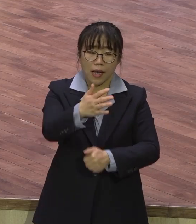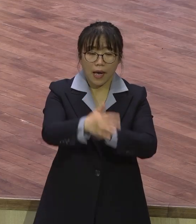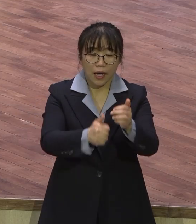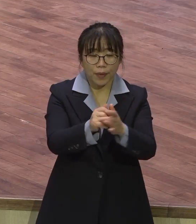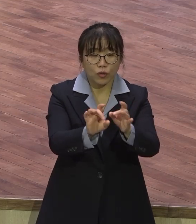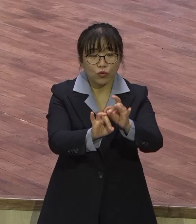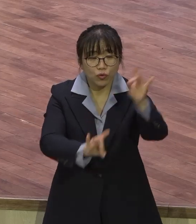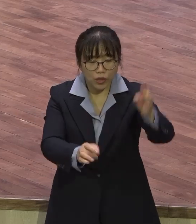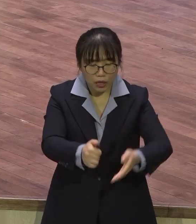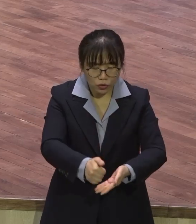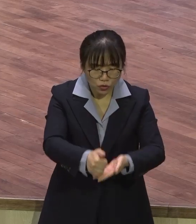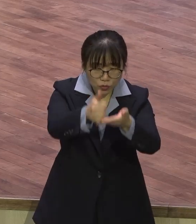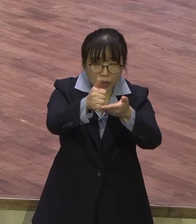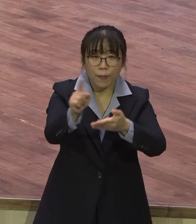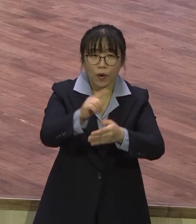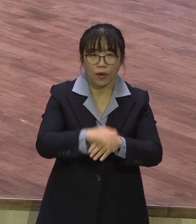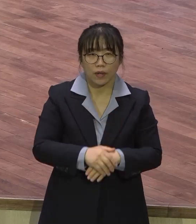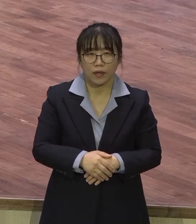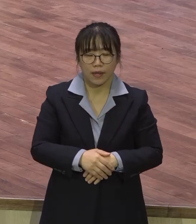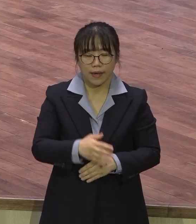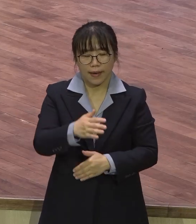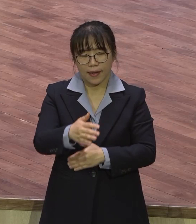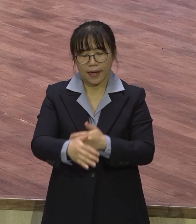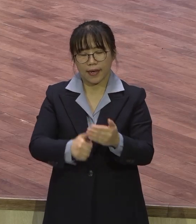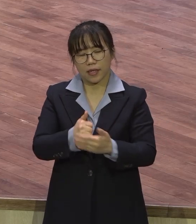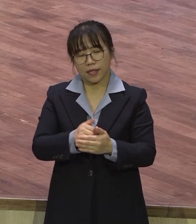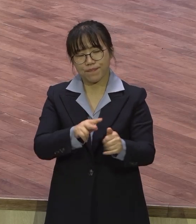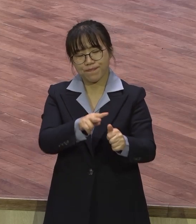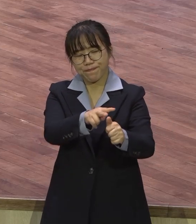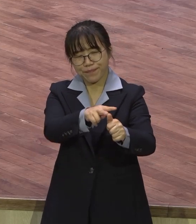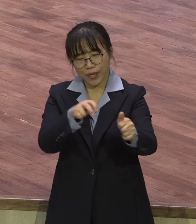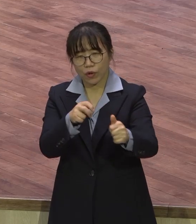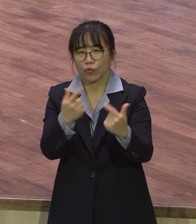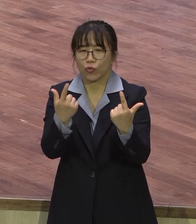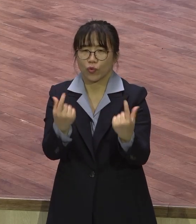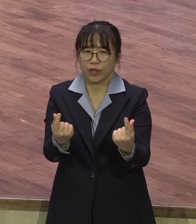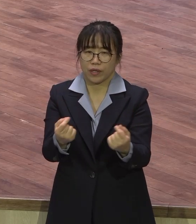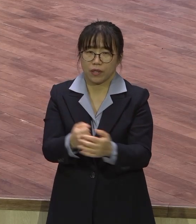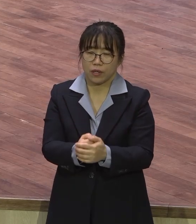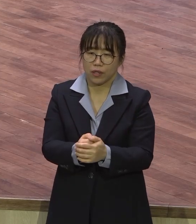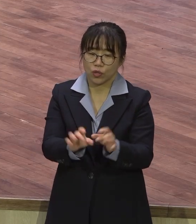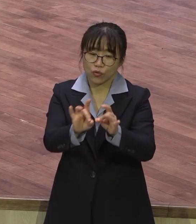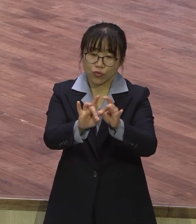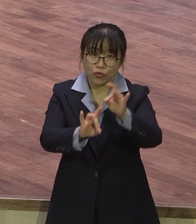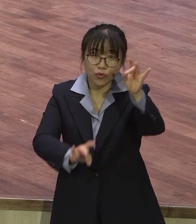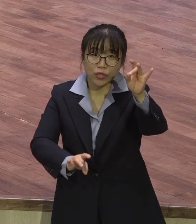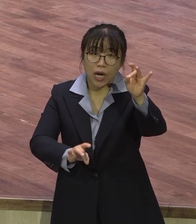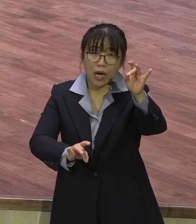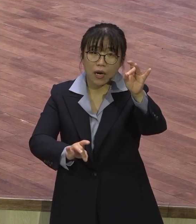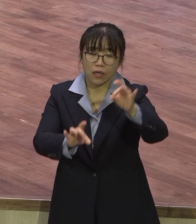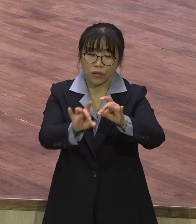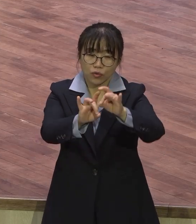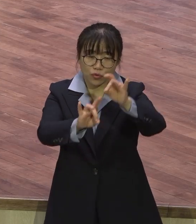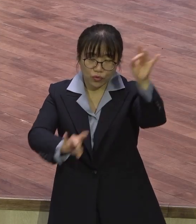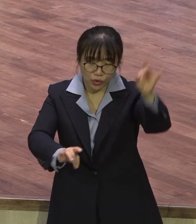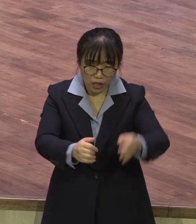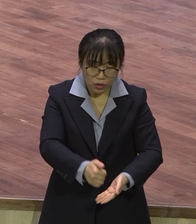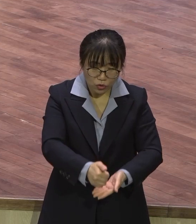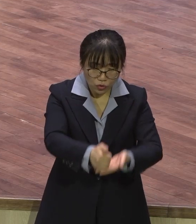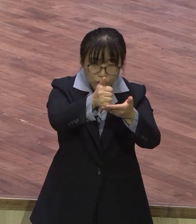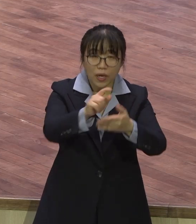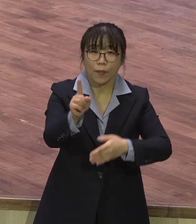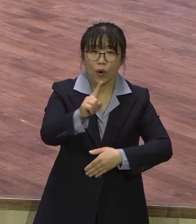하나님을 뭐요 미워하는 행위라고 표현하고 있어요 우상승배를 간단한 말이 아니에요 하나님을